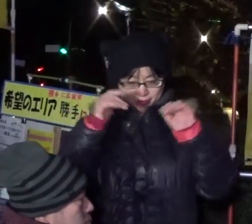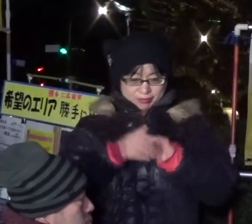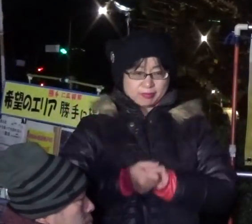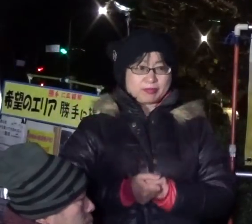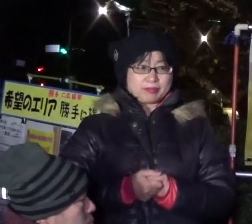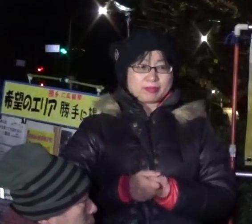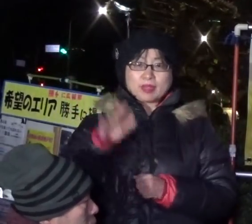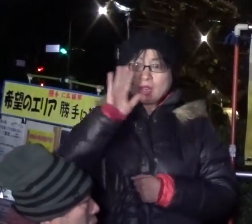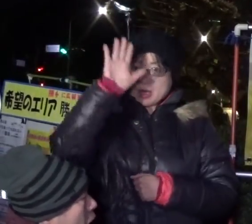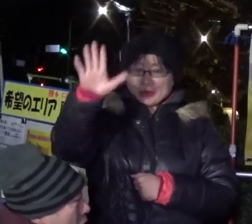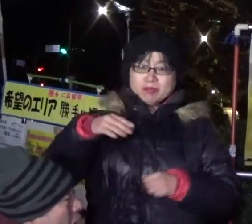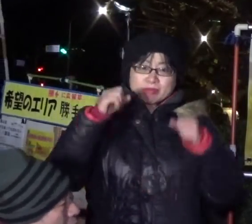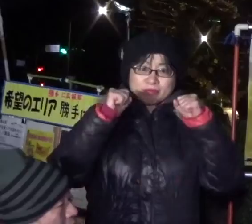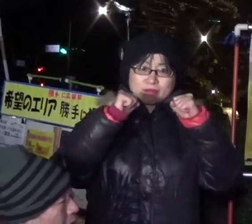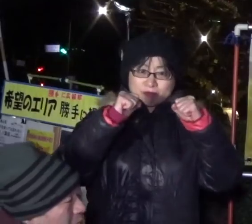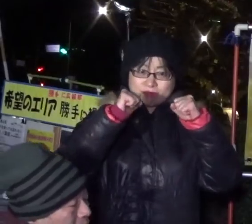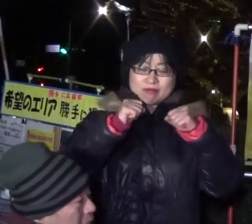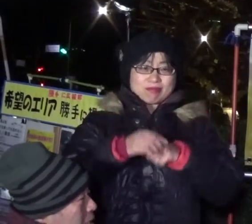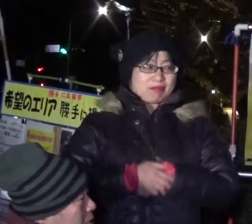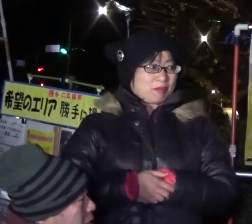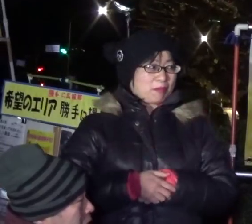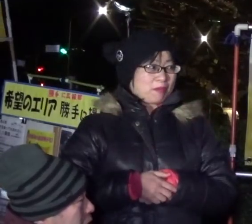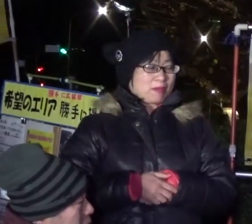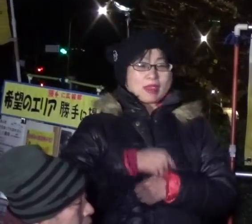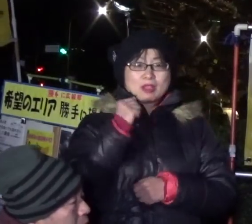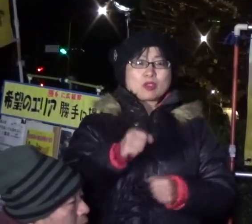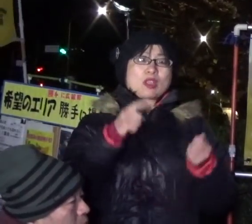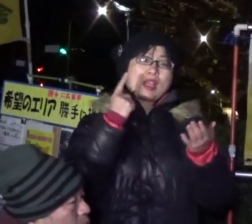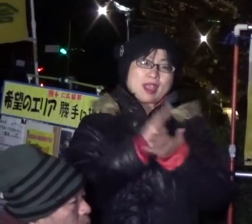これからも頑張ろう。それしかねえよ。